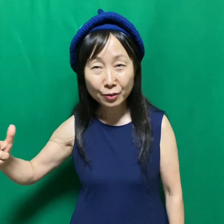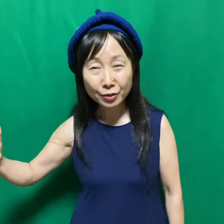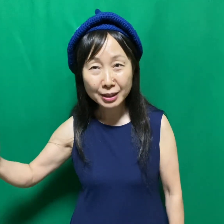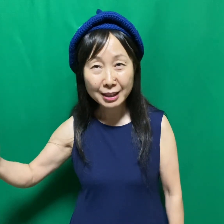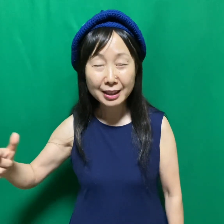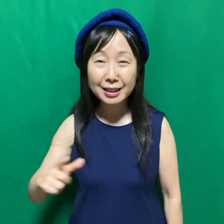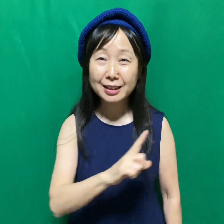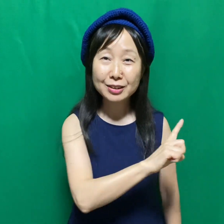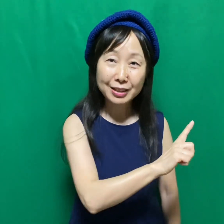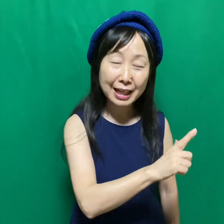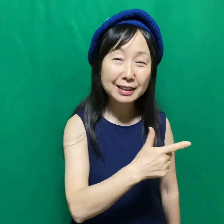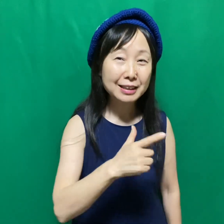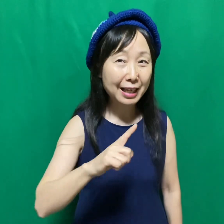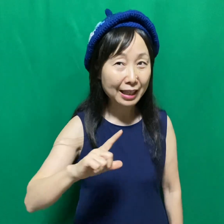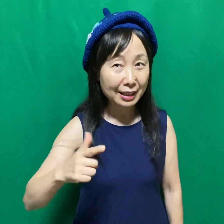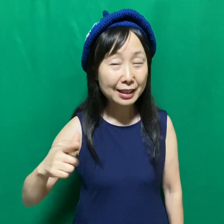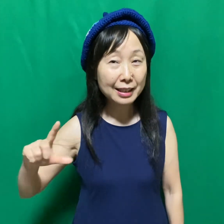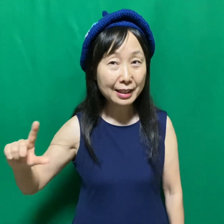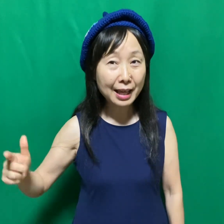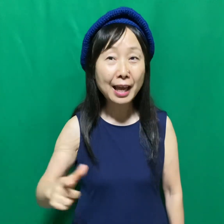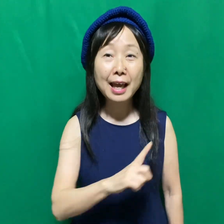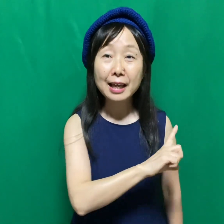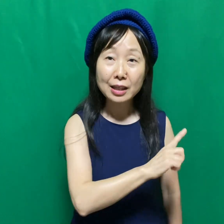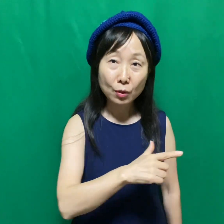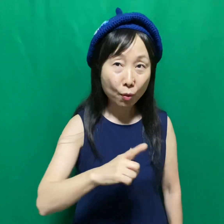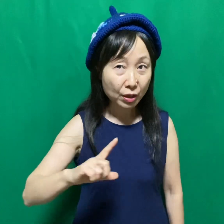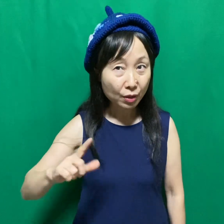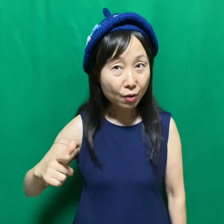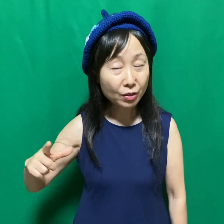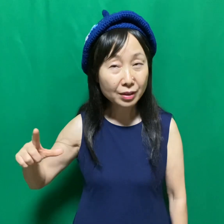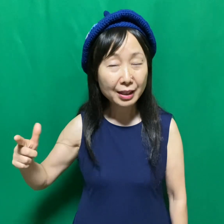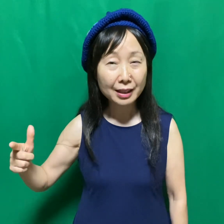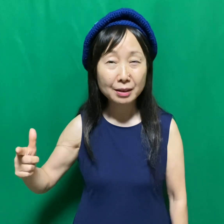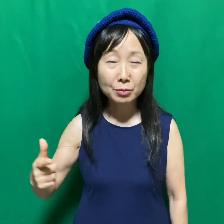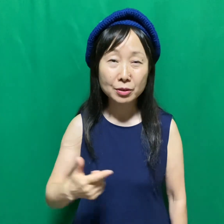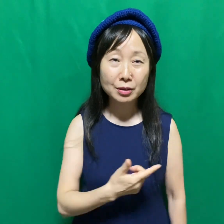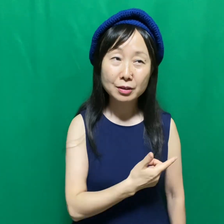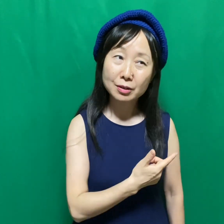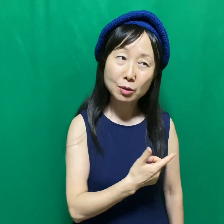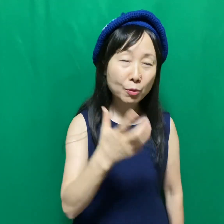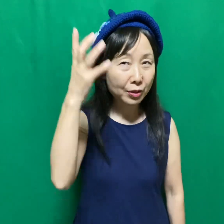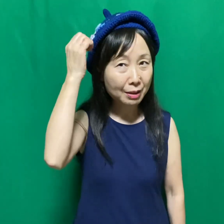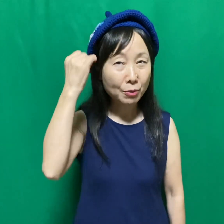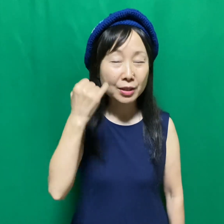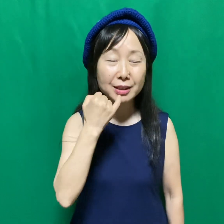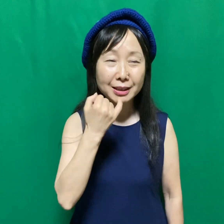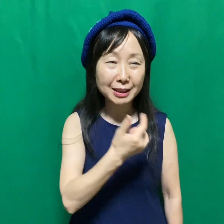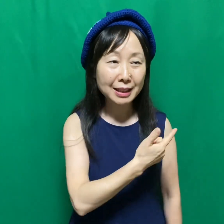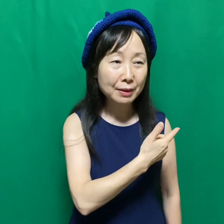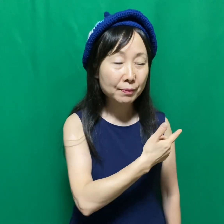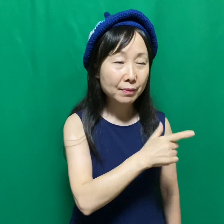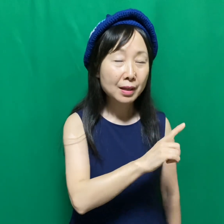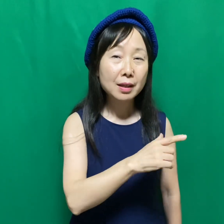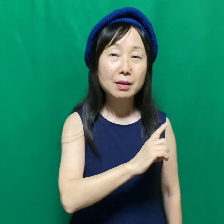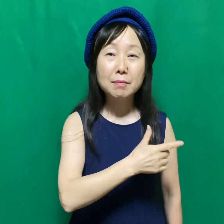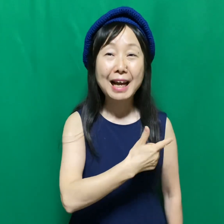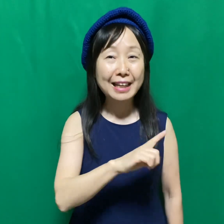にずらしていって、いろいろってやっても覚えてもいいし、まあいろい